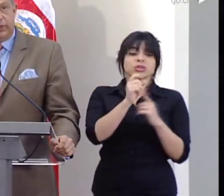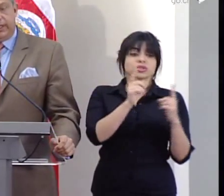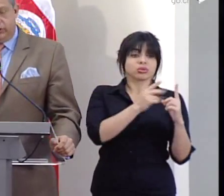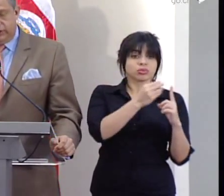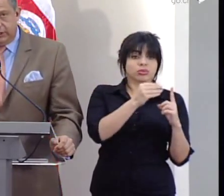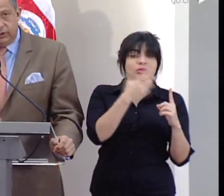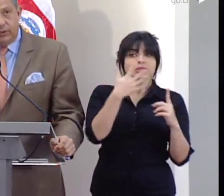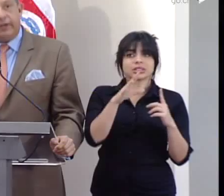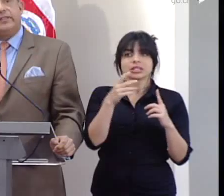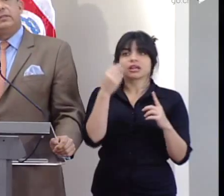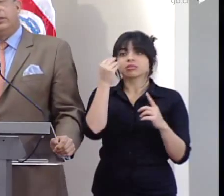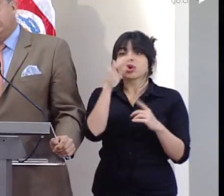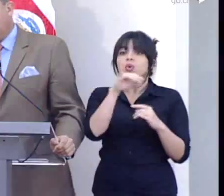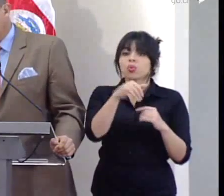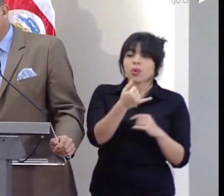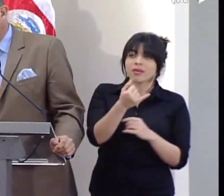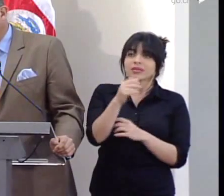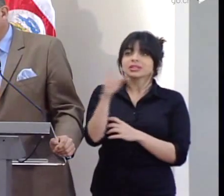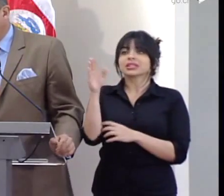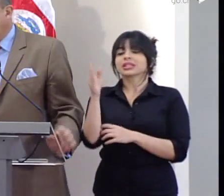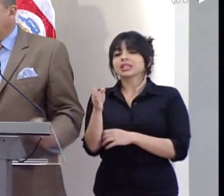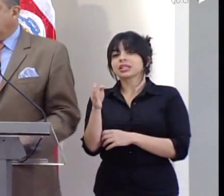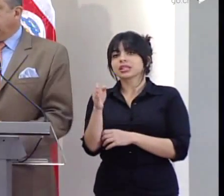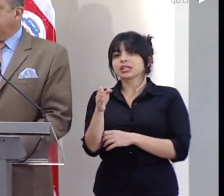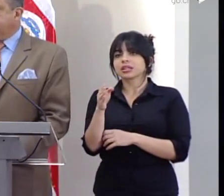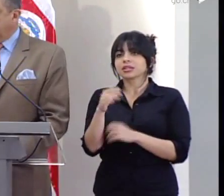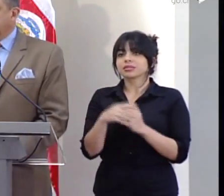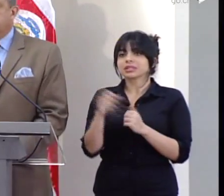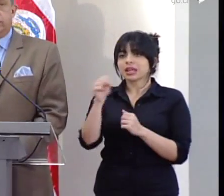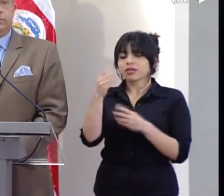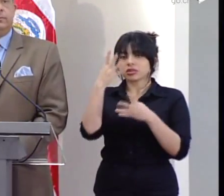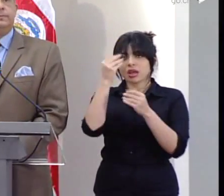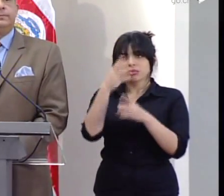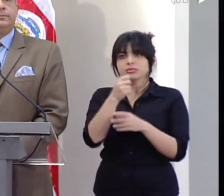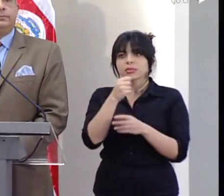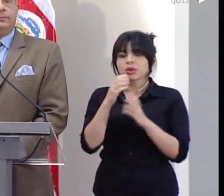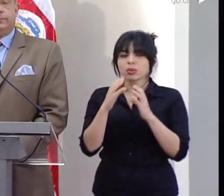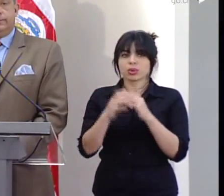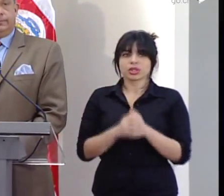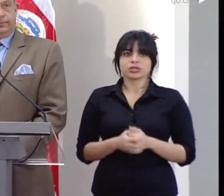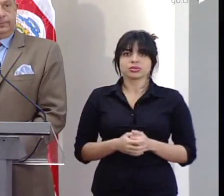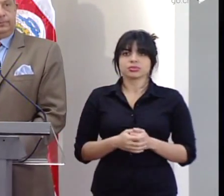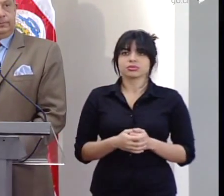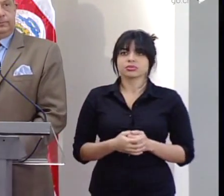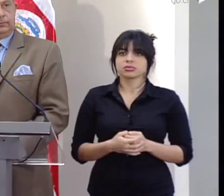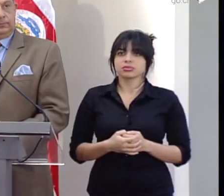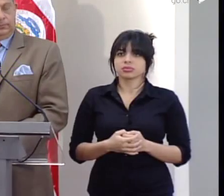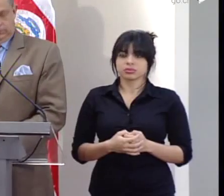medios de comunicación, tanto el jueves como el siguiente sábado. Carlos Jiménez, de Colombia.